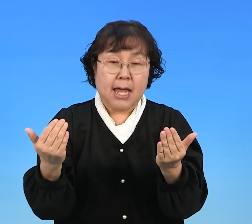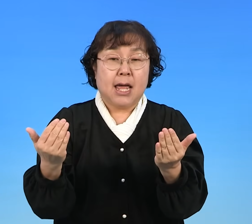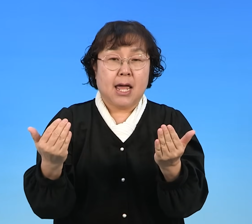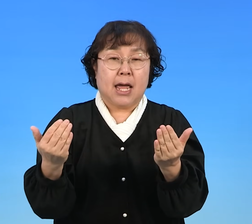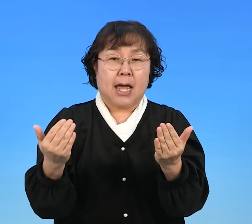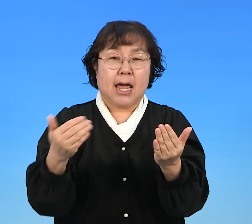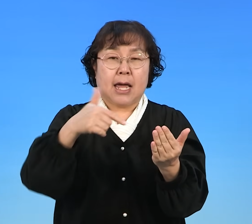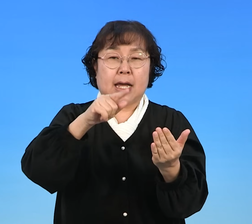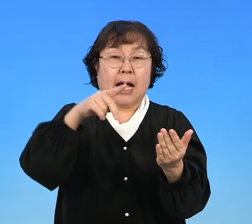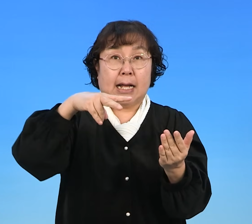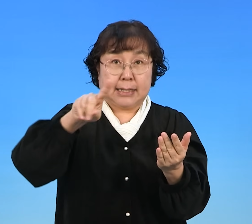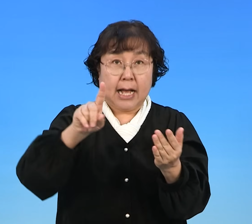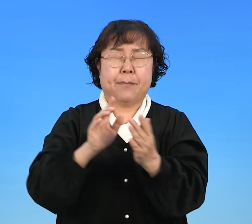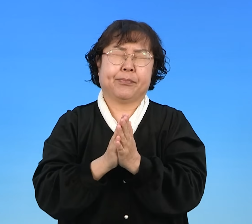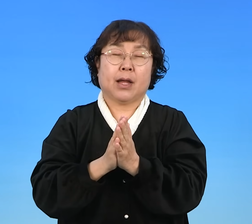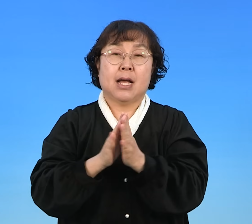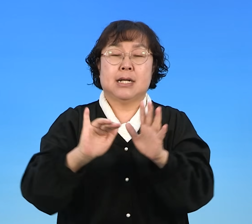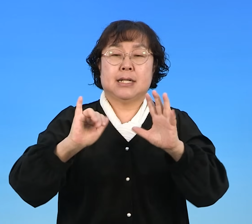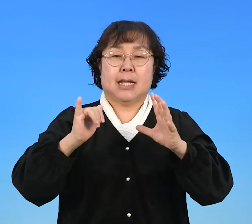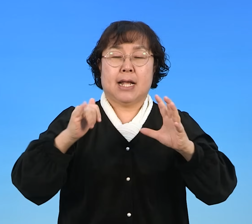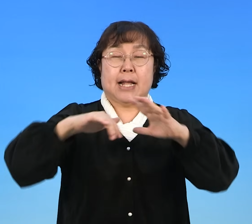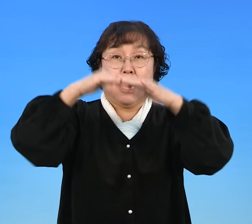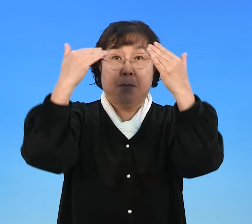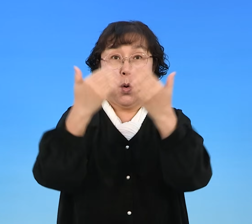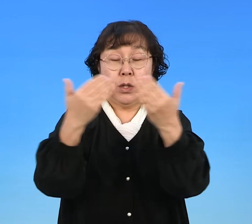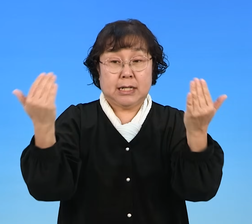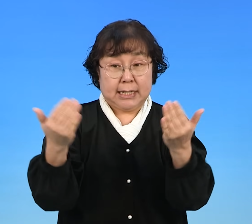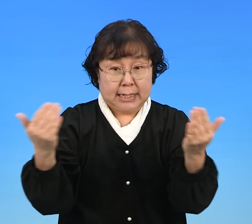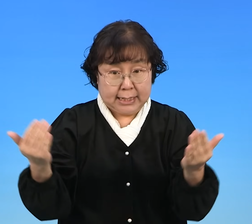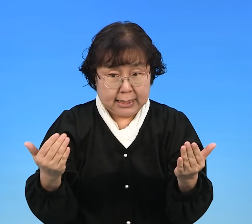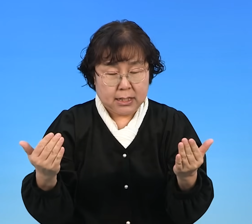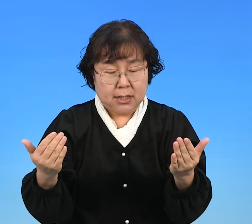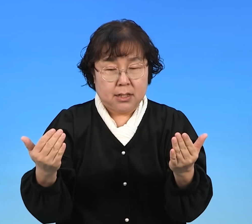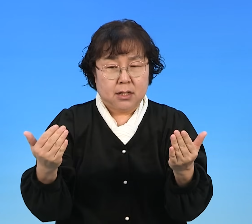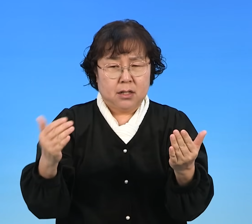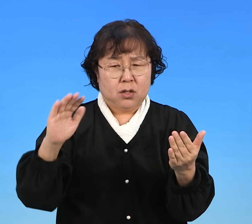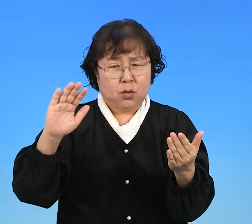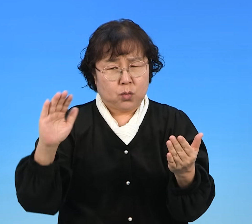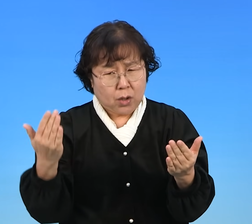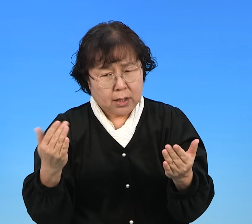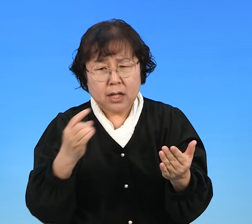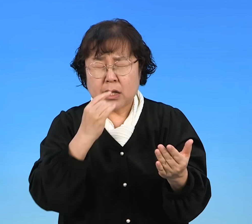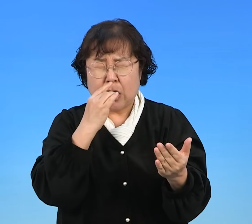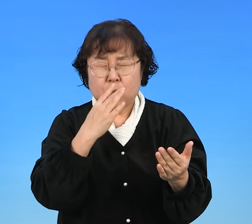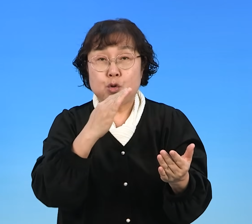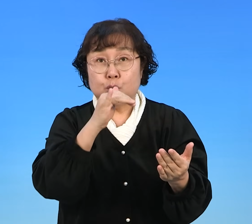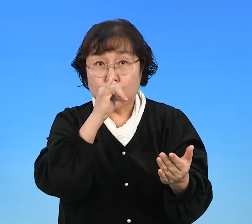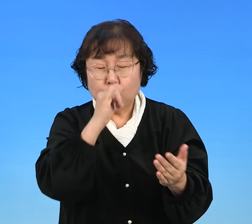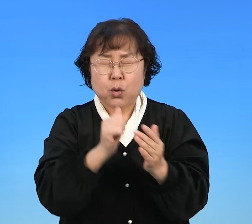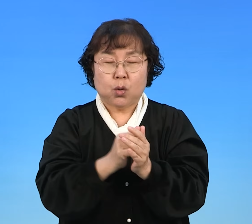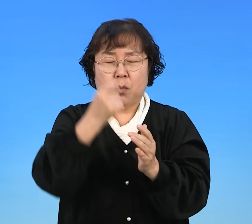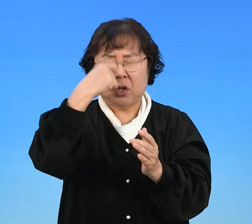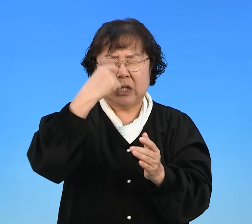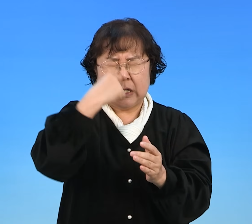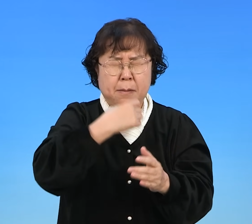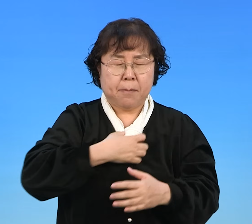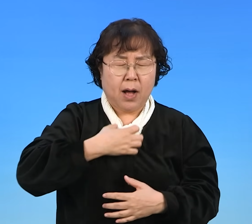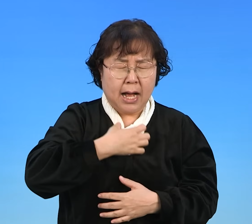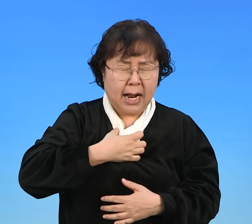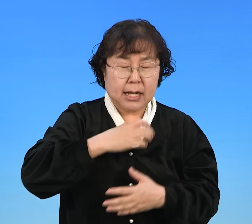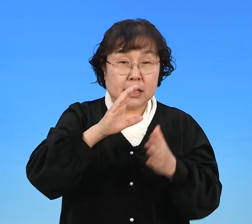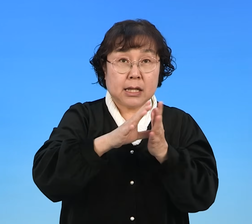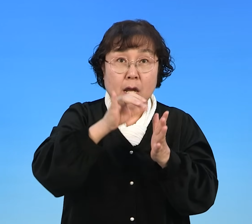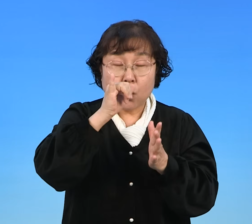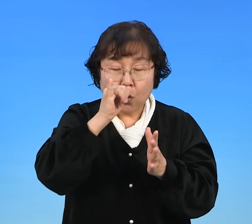합니다. 세상 모든 일들이 되다가도 안 되는 것, 슬퍼하다 웃다가